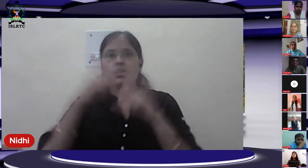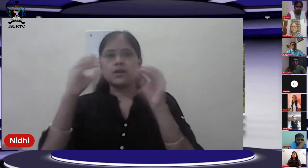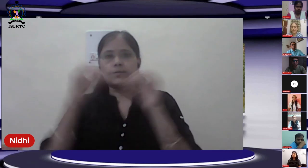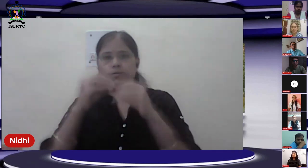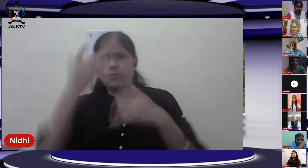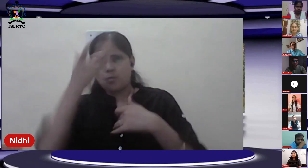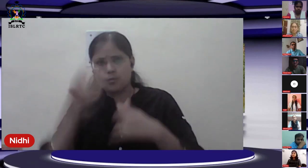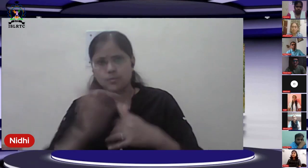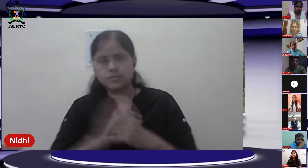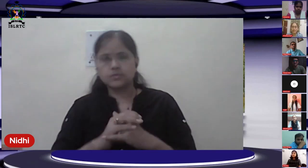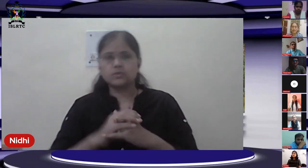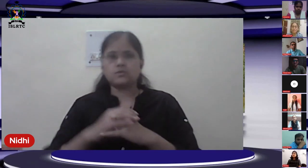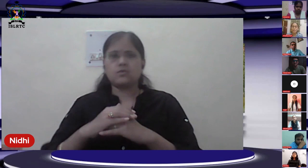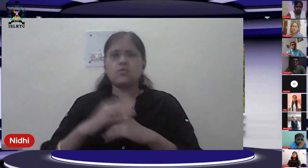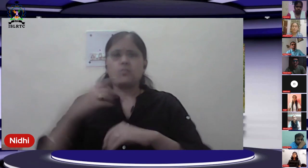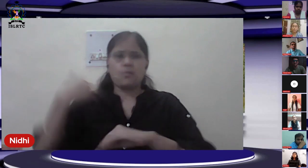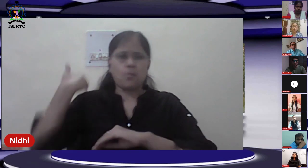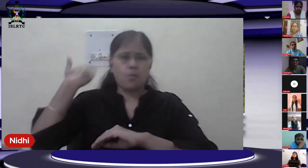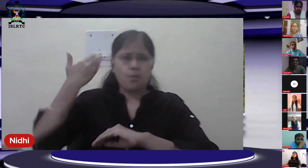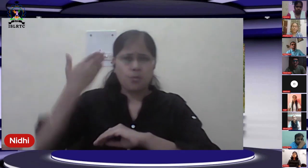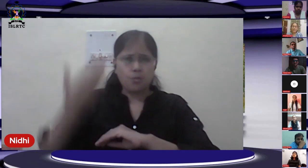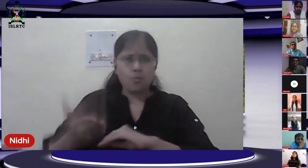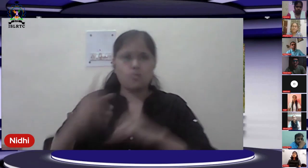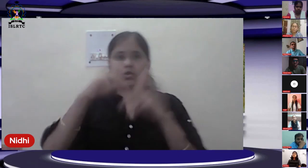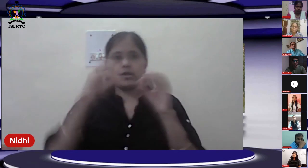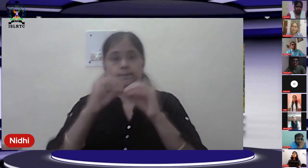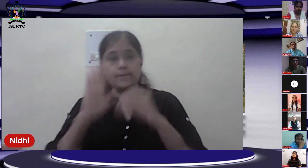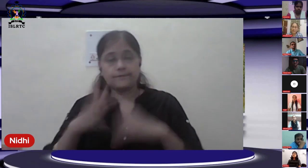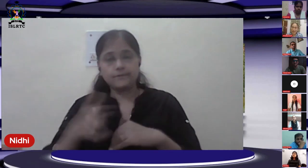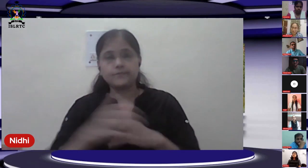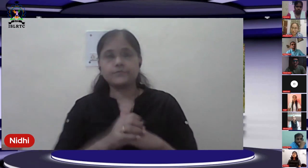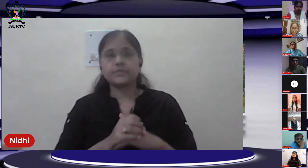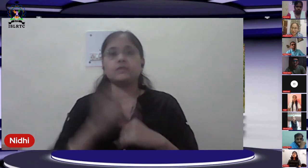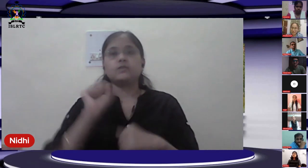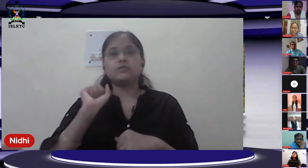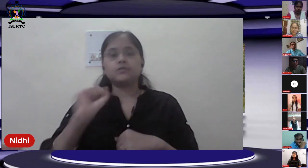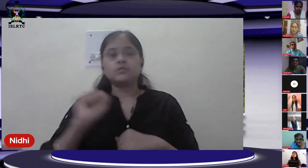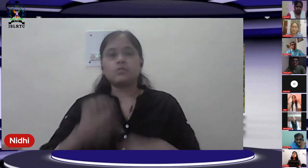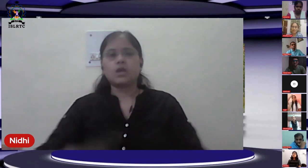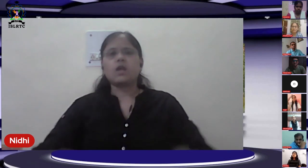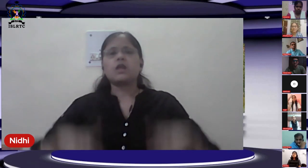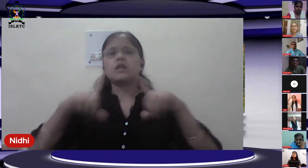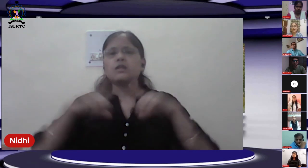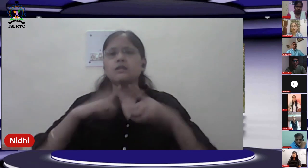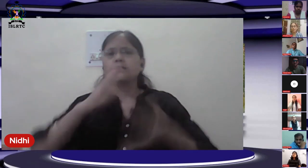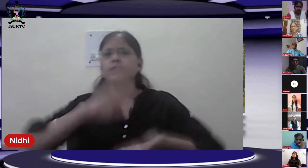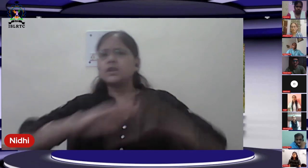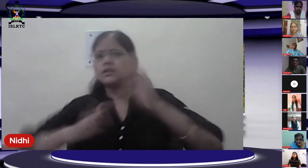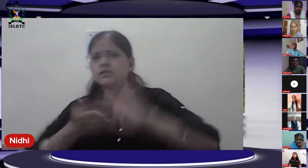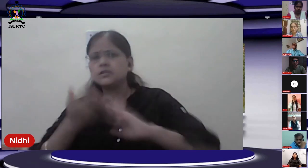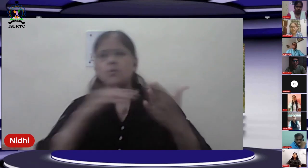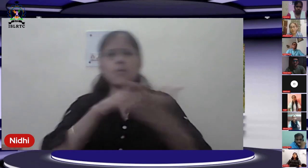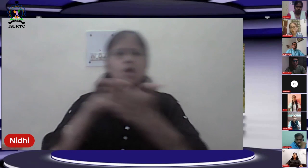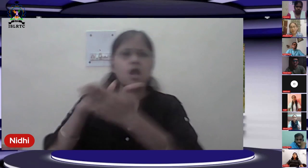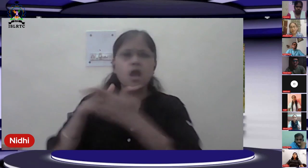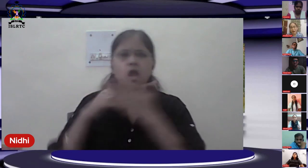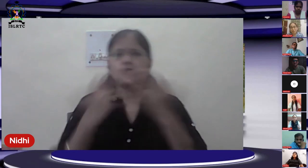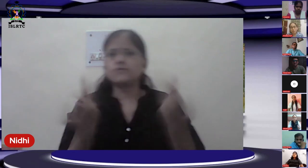से डायबिटीज से जूझ रहे हैं, तो कैसे उन्होंने अपने लाइफ में चैलेंजेस को फेस किया है और कैसे वो अपने काम को